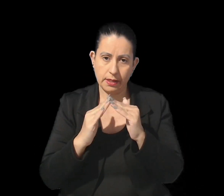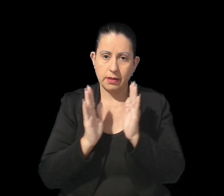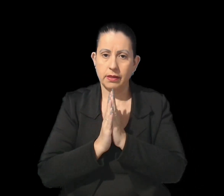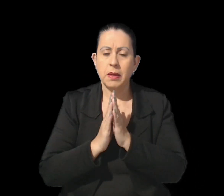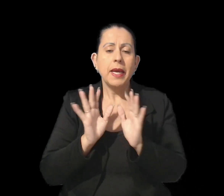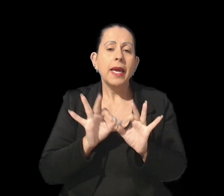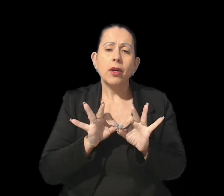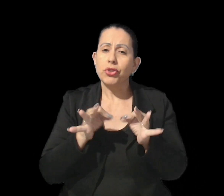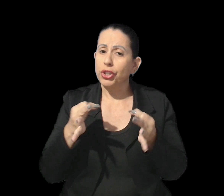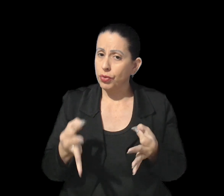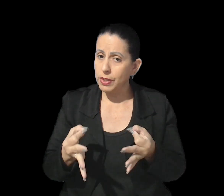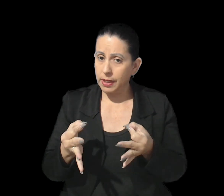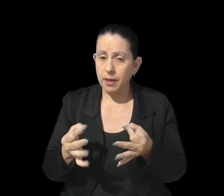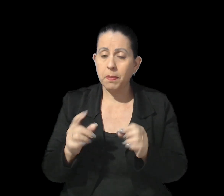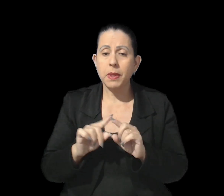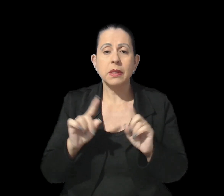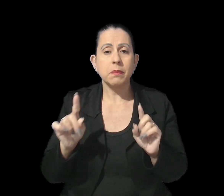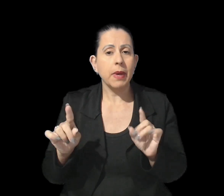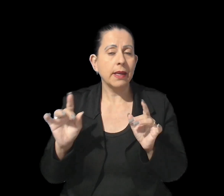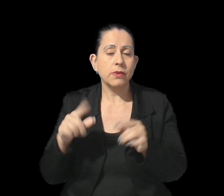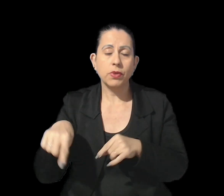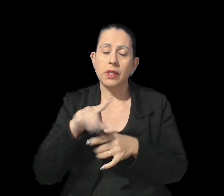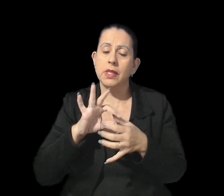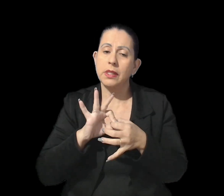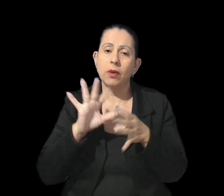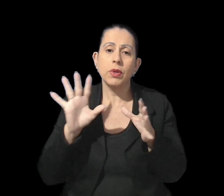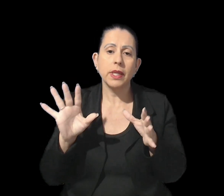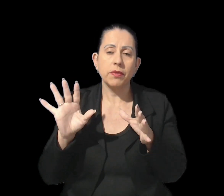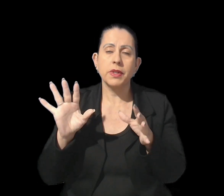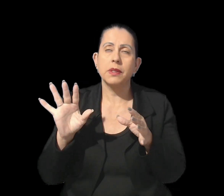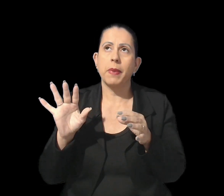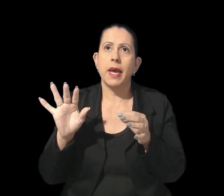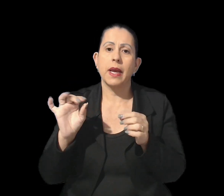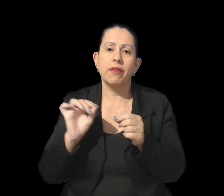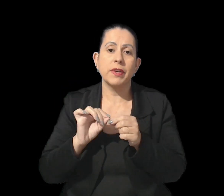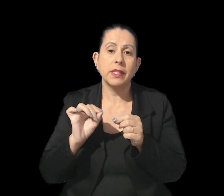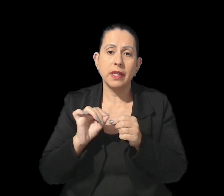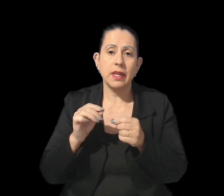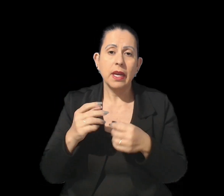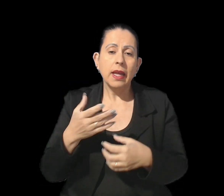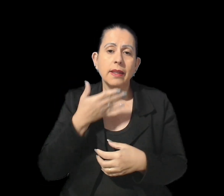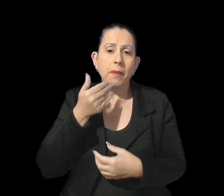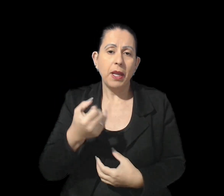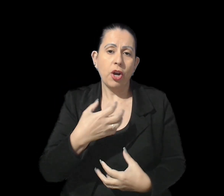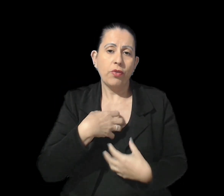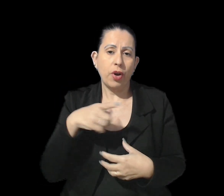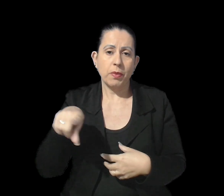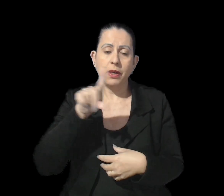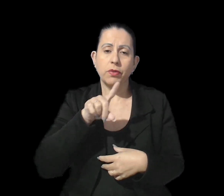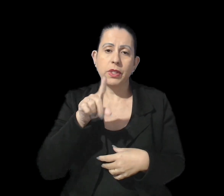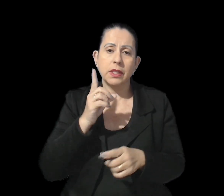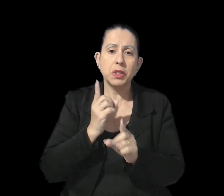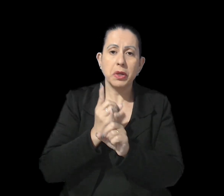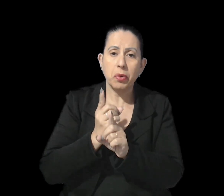casas. É um jeito simples, mas vocês estão livres para fazer da melhor forma que vocês